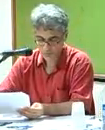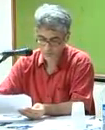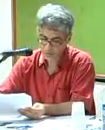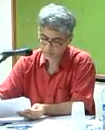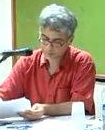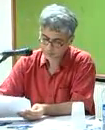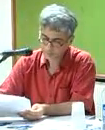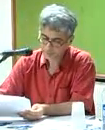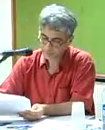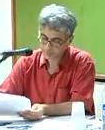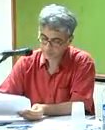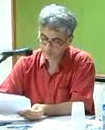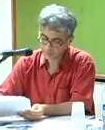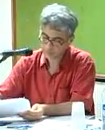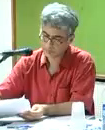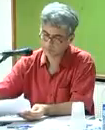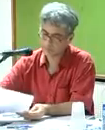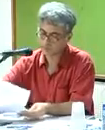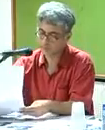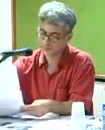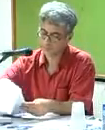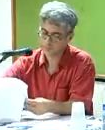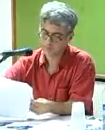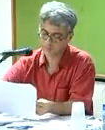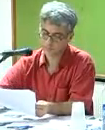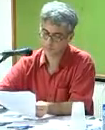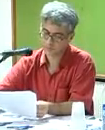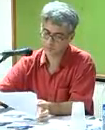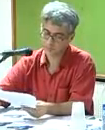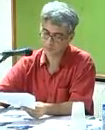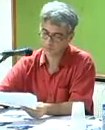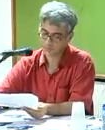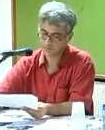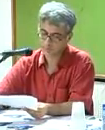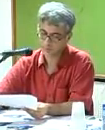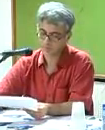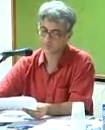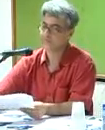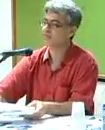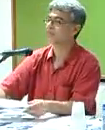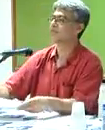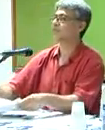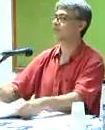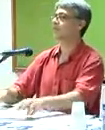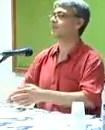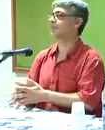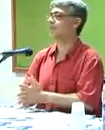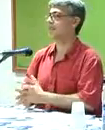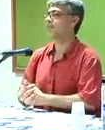इंडिया कन्फेडरेशन ऑफ द ब्लाइंड वर्सेस गवर्नमेंट ऑफ दिल्ली का केस था। फिर एक मेडिकल कोर्स का एंट्रेंस एग्जाम है,